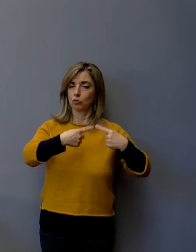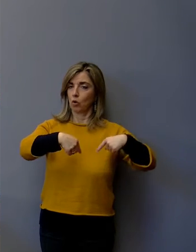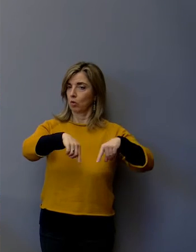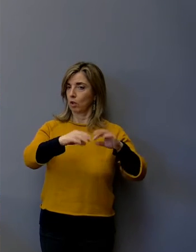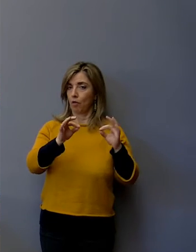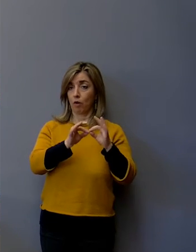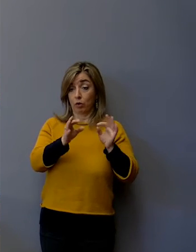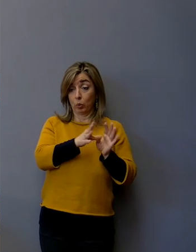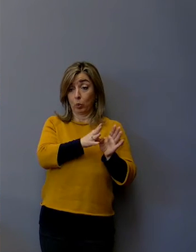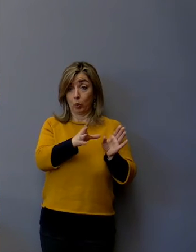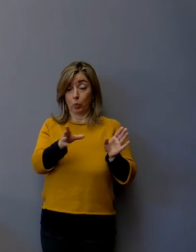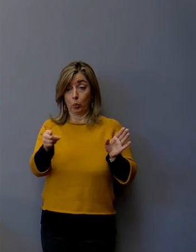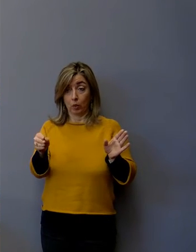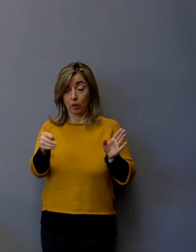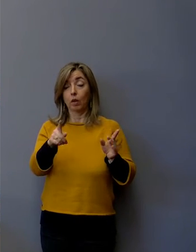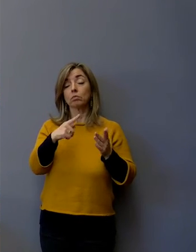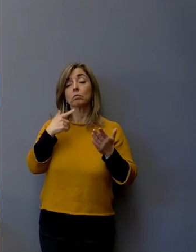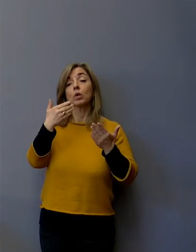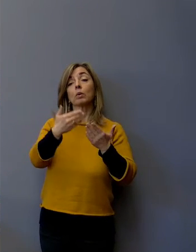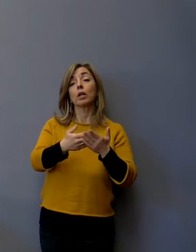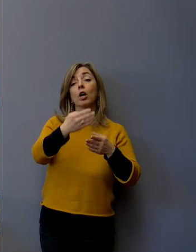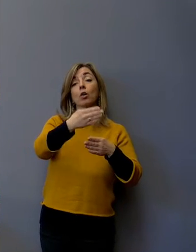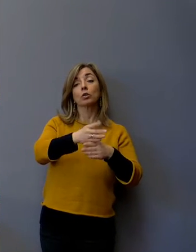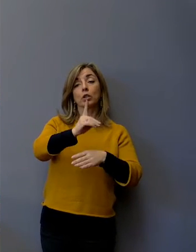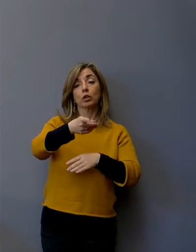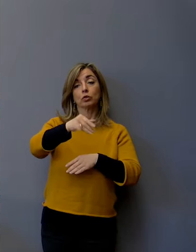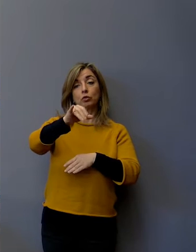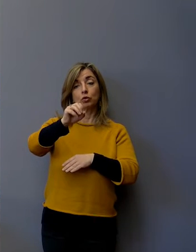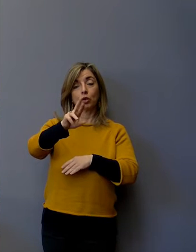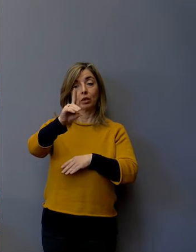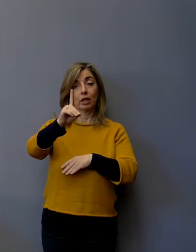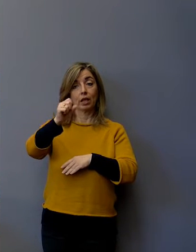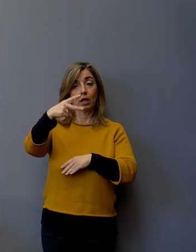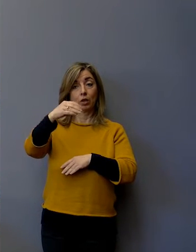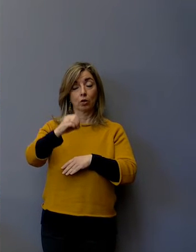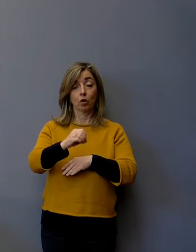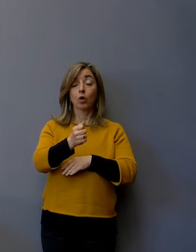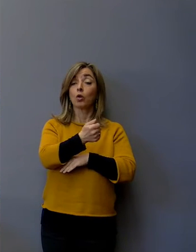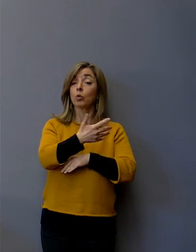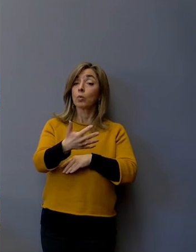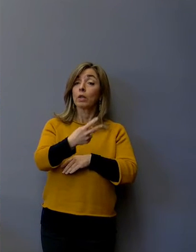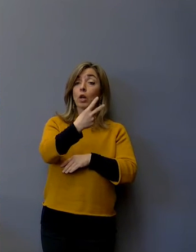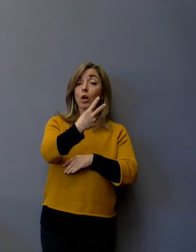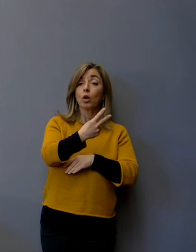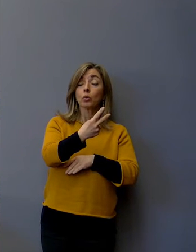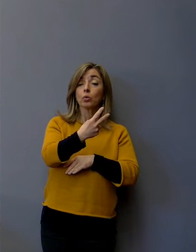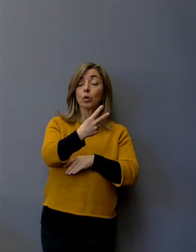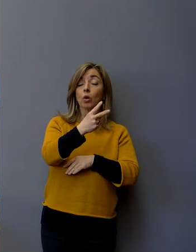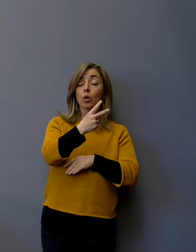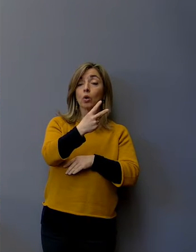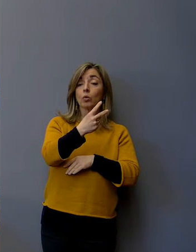proponente consigliere giordano numeri da 254 a 2 60